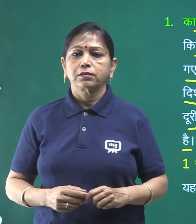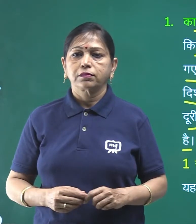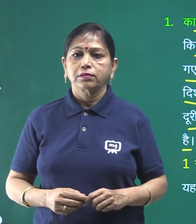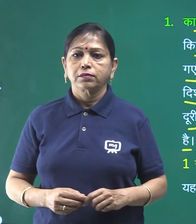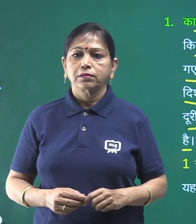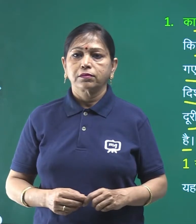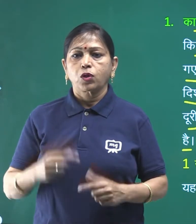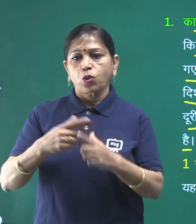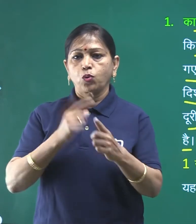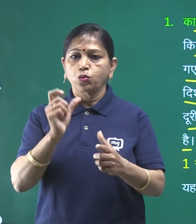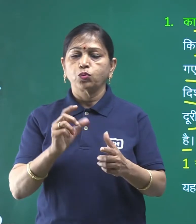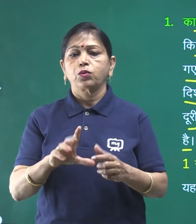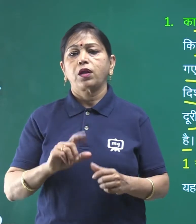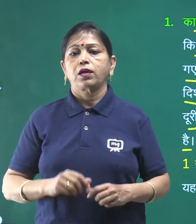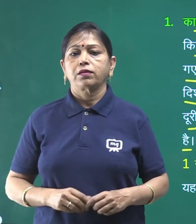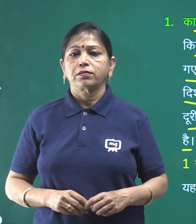जूल है,